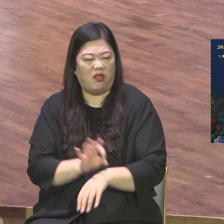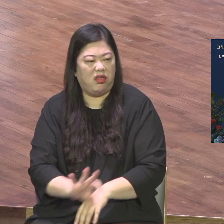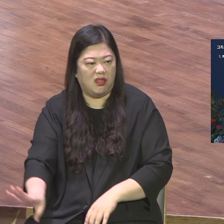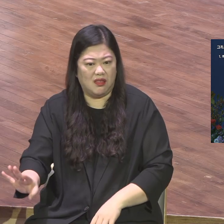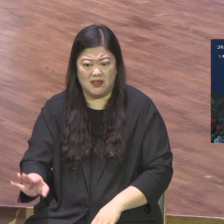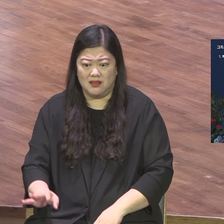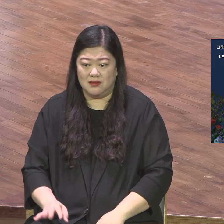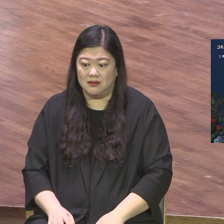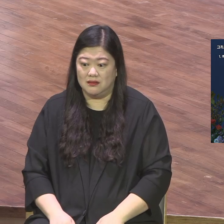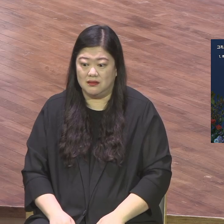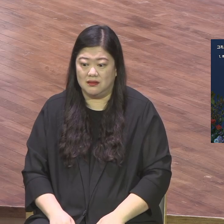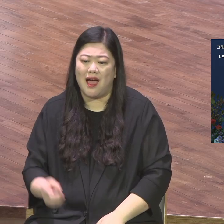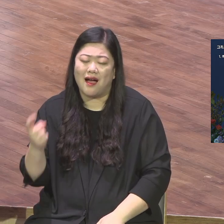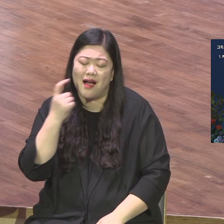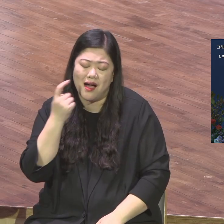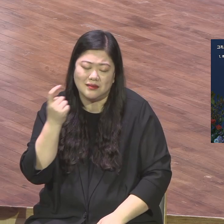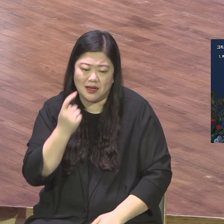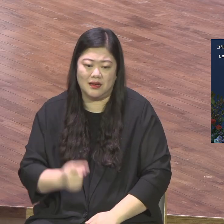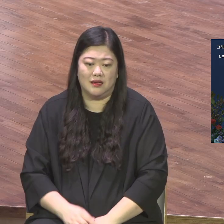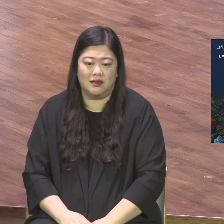껍데기.